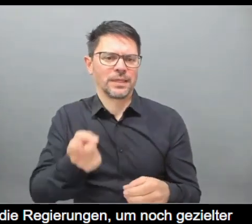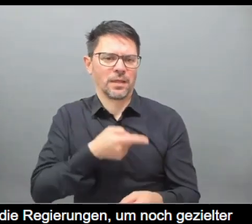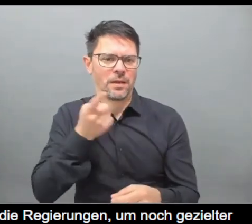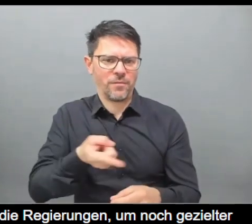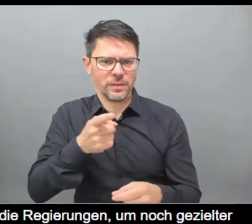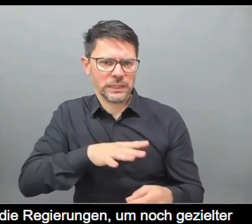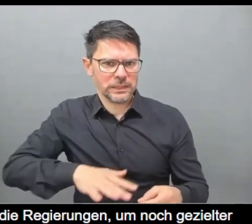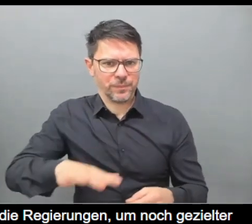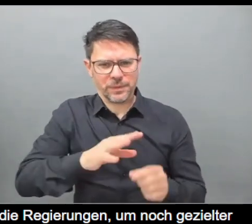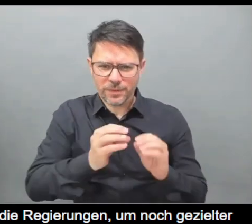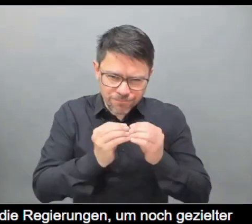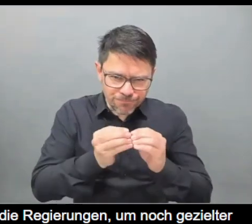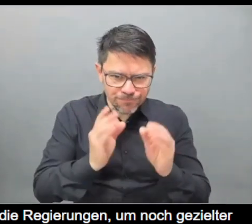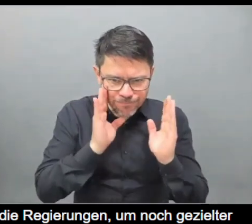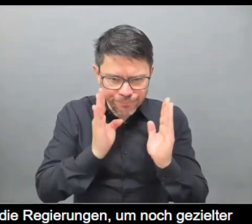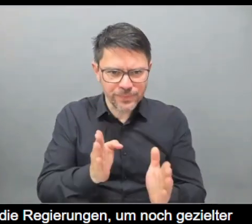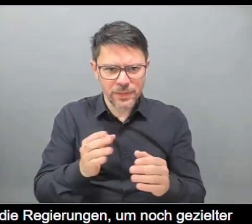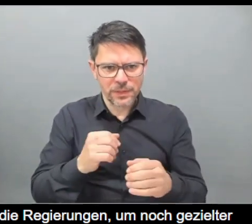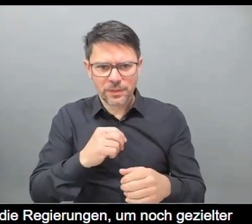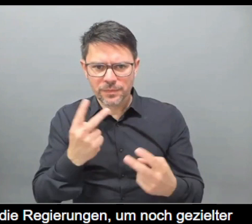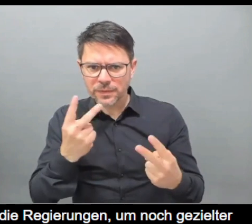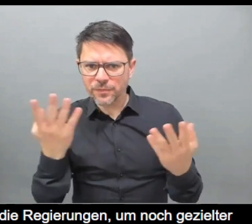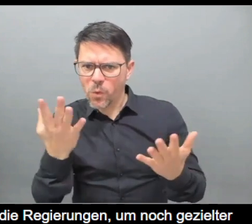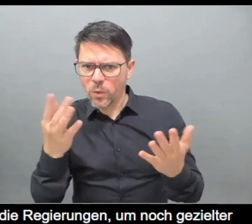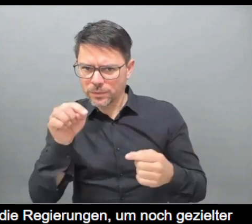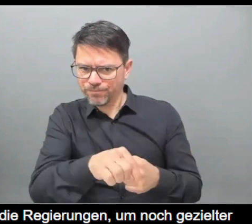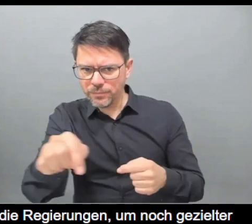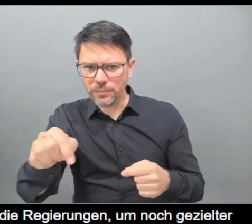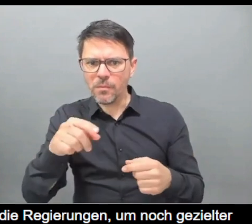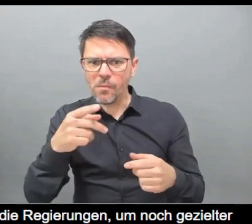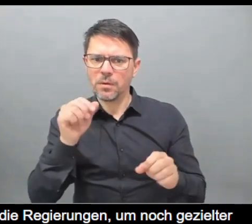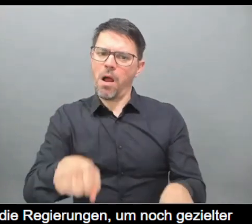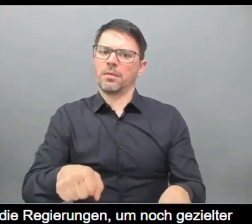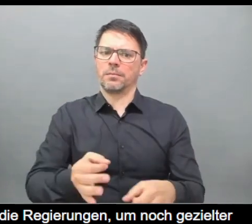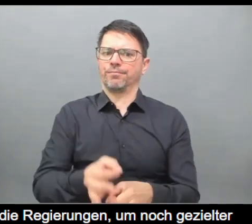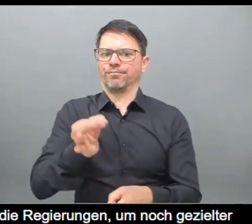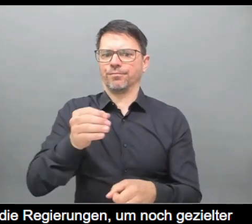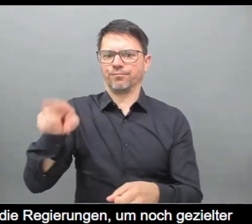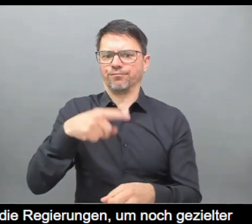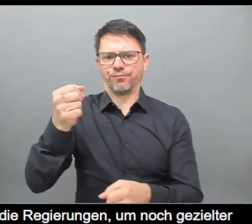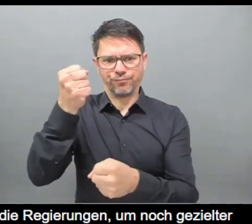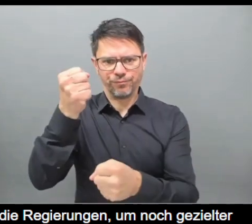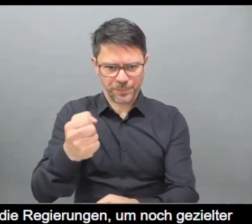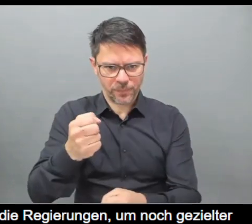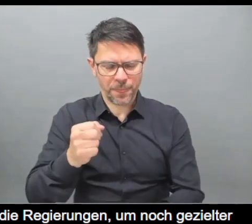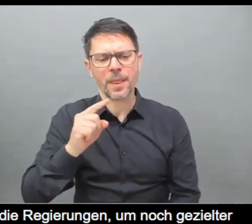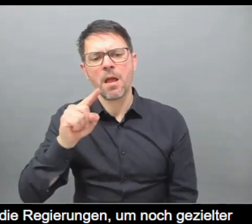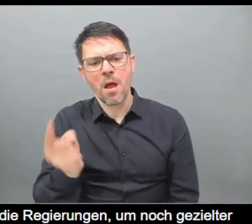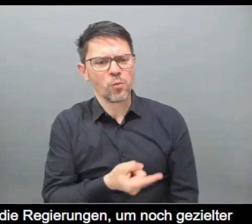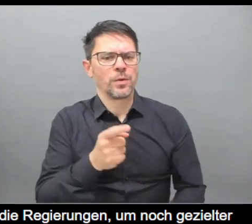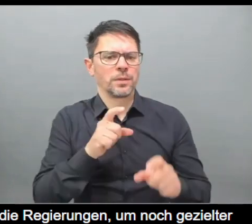Ebenen oder auch den Energiewendern zuarbeiten, ihre Anträge bearbeiten, ihre